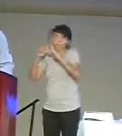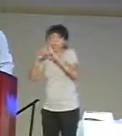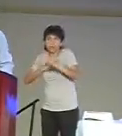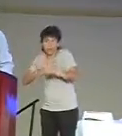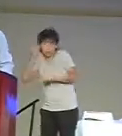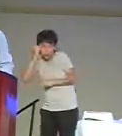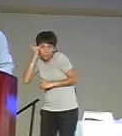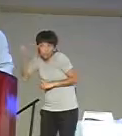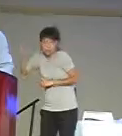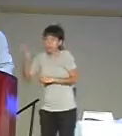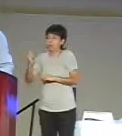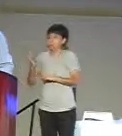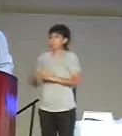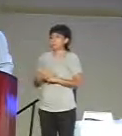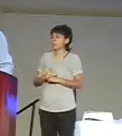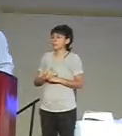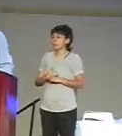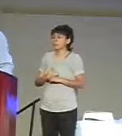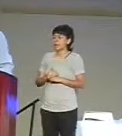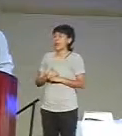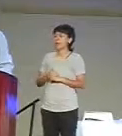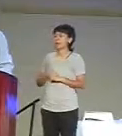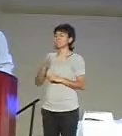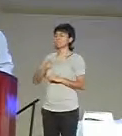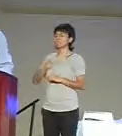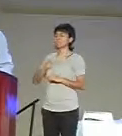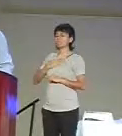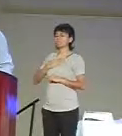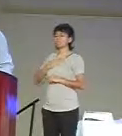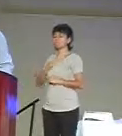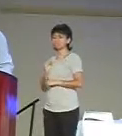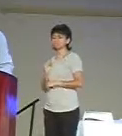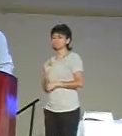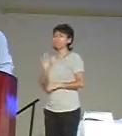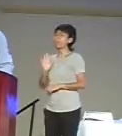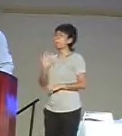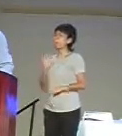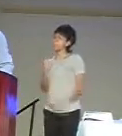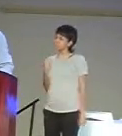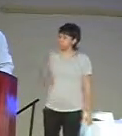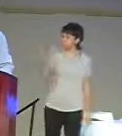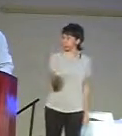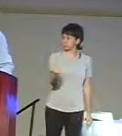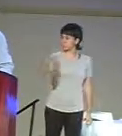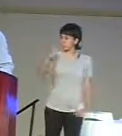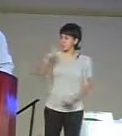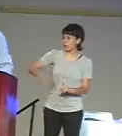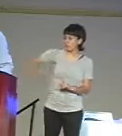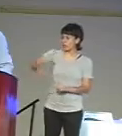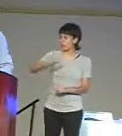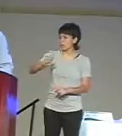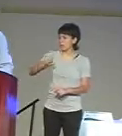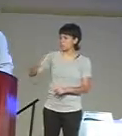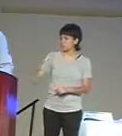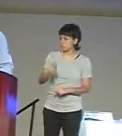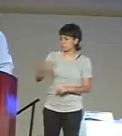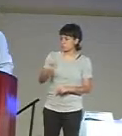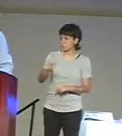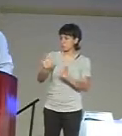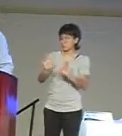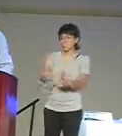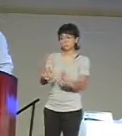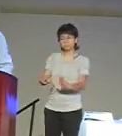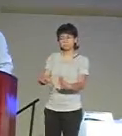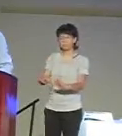a los propios de la población usuaria que requiere un servicio de salud,